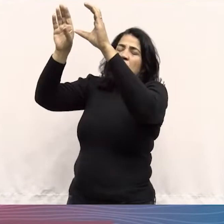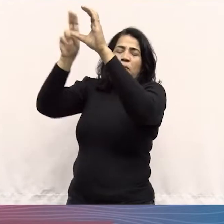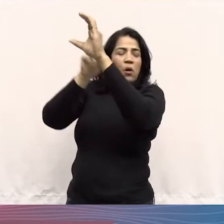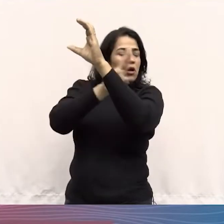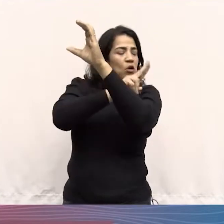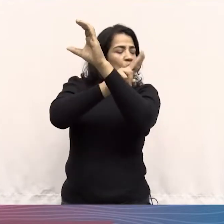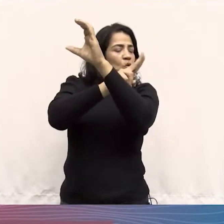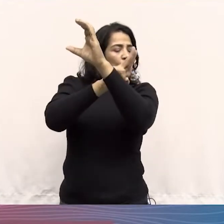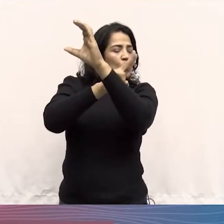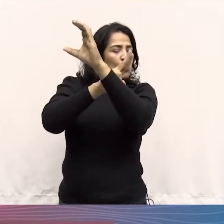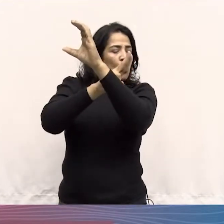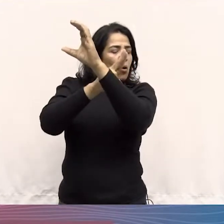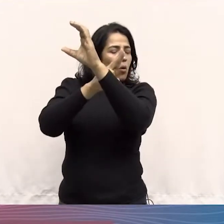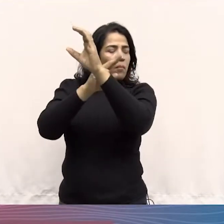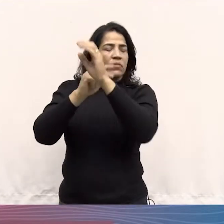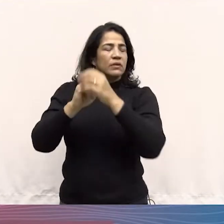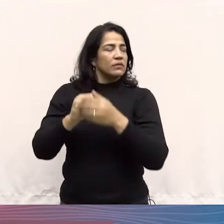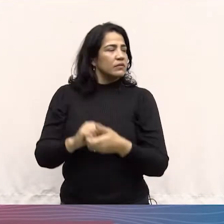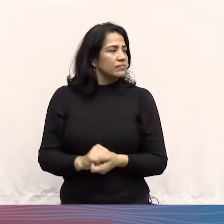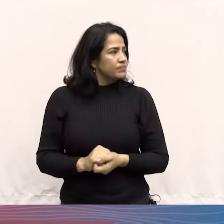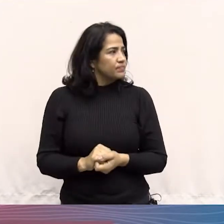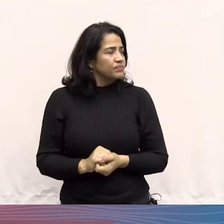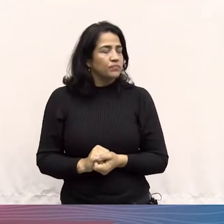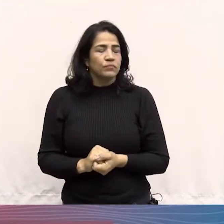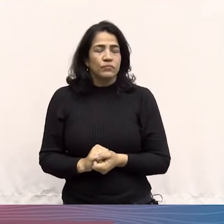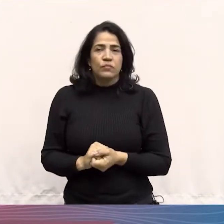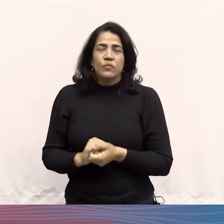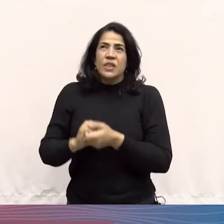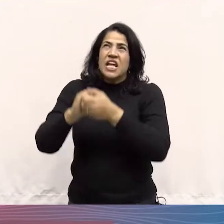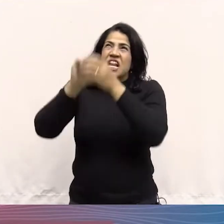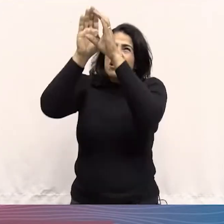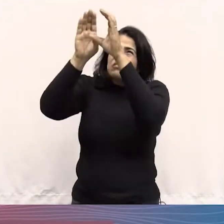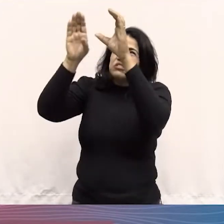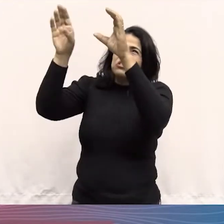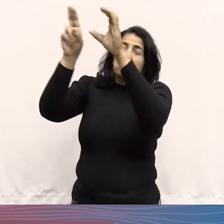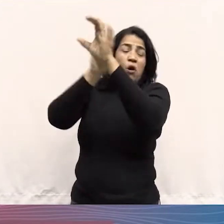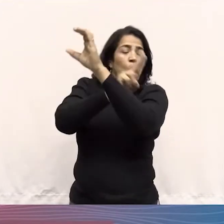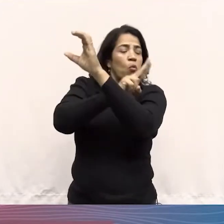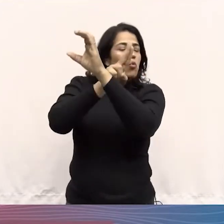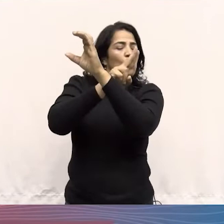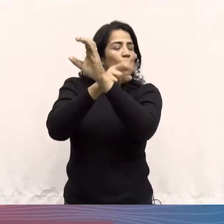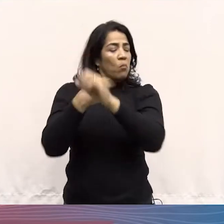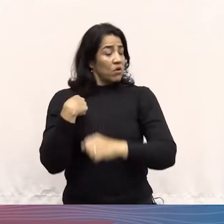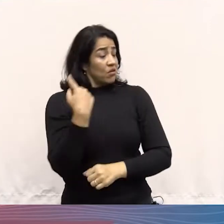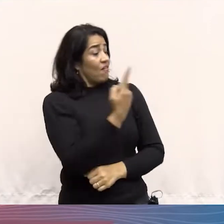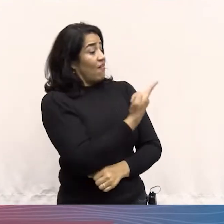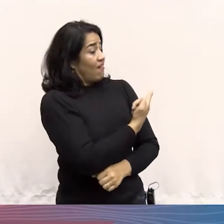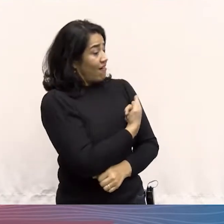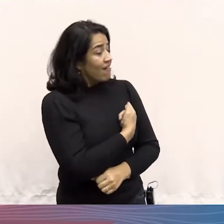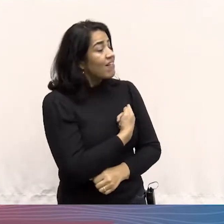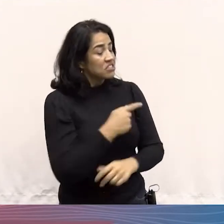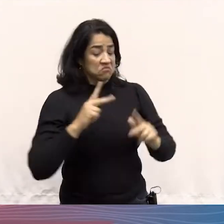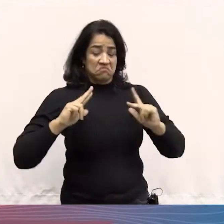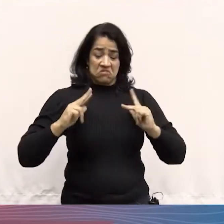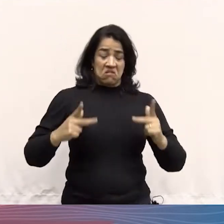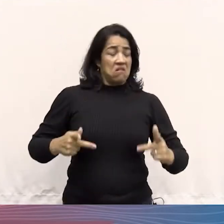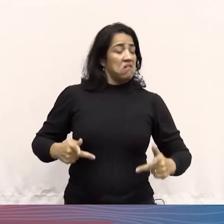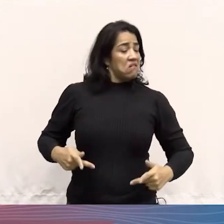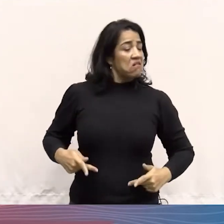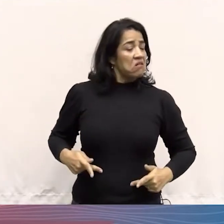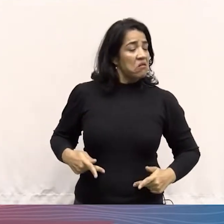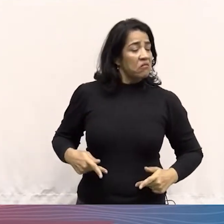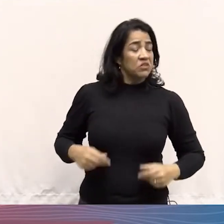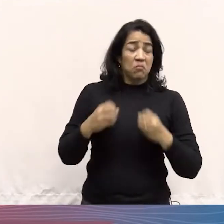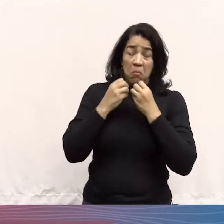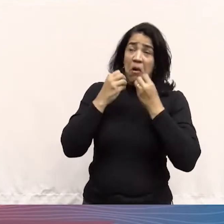isso aí. Tornemos célebre o nosso nome. Nome de quem? Provavelmente seja o próprio